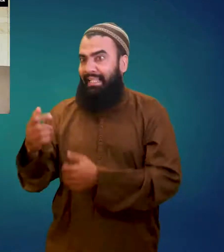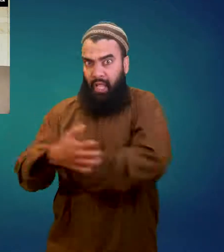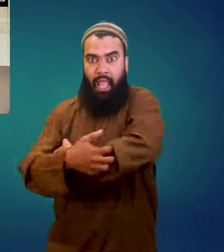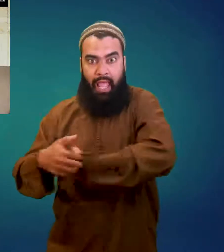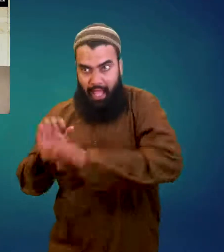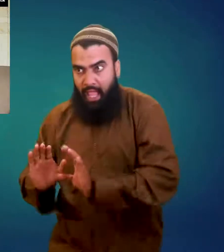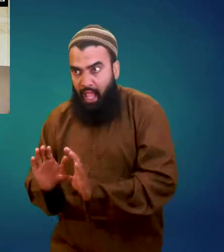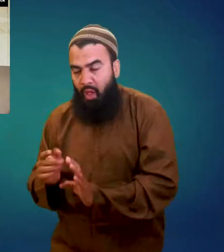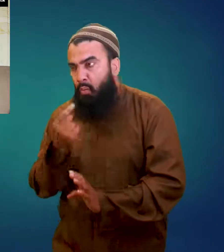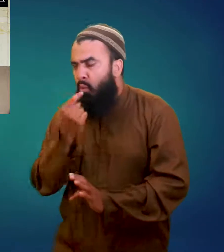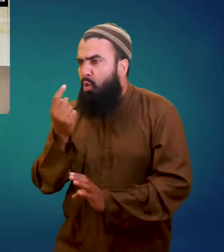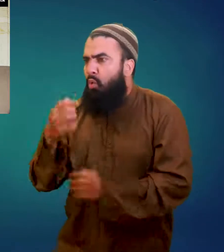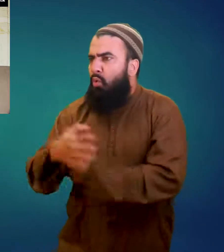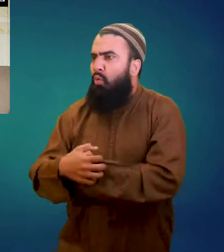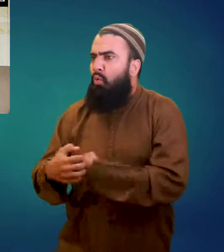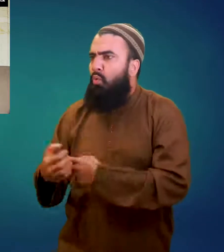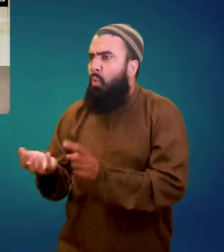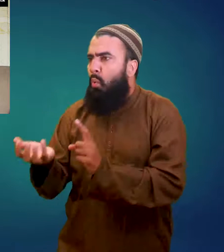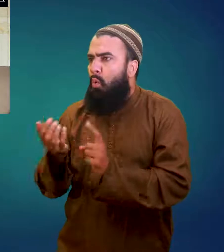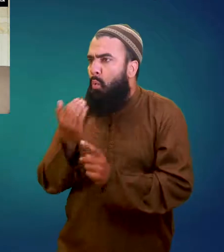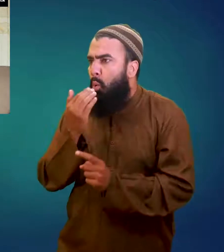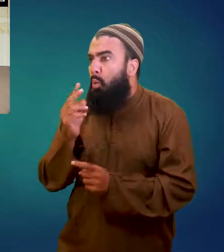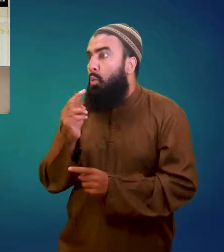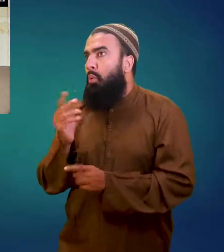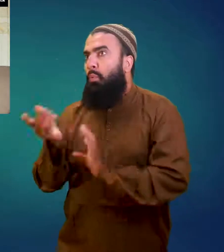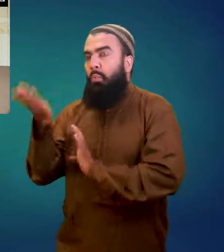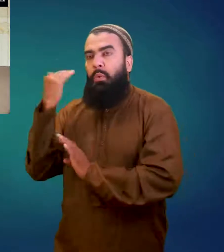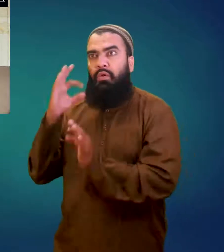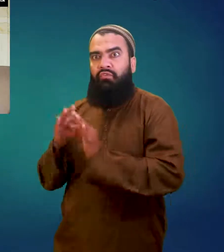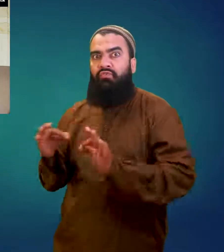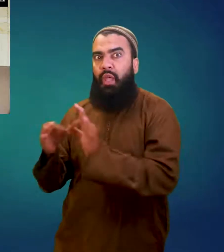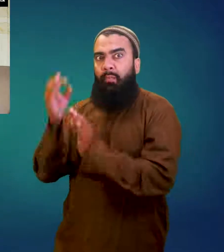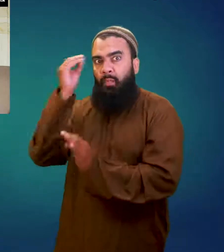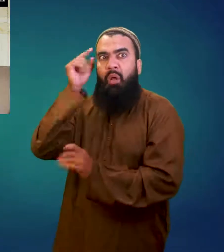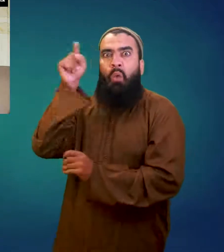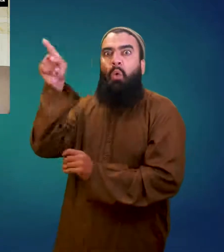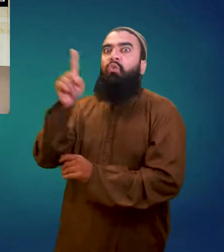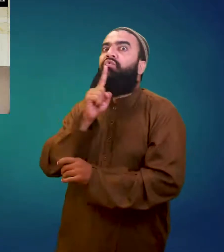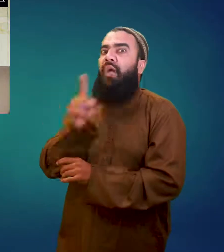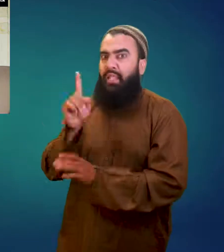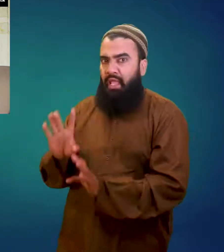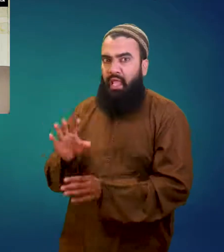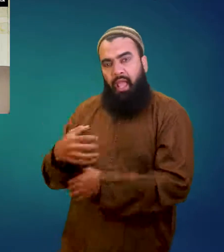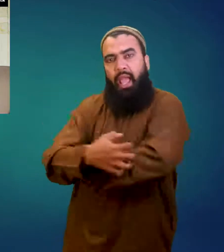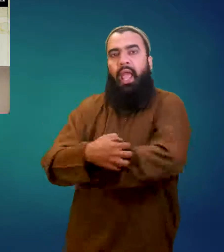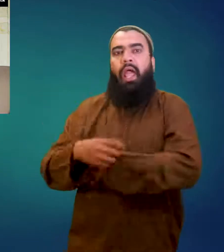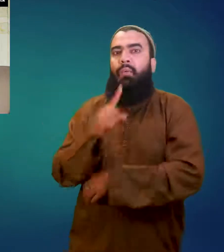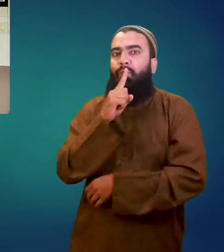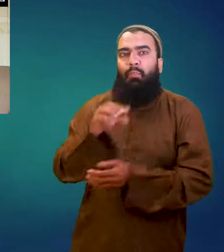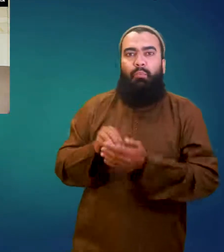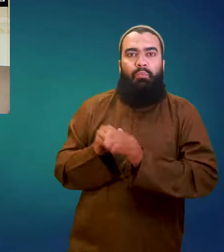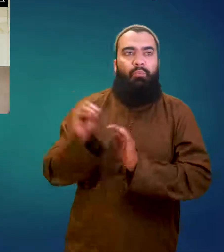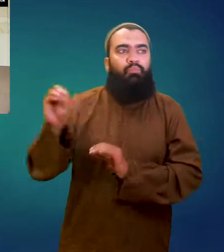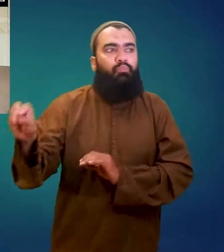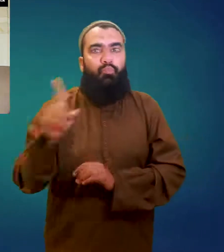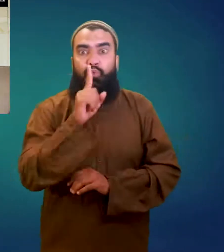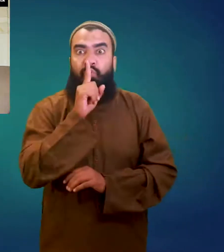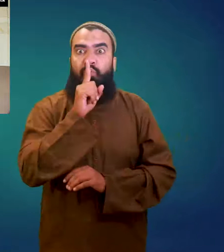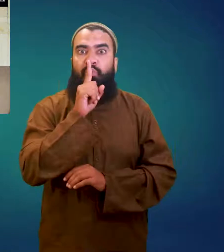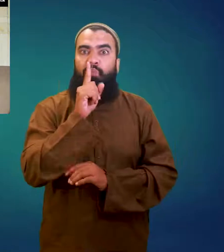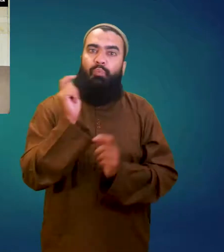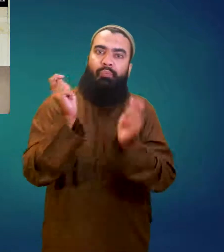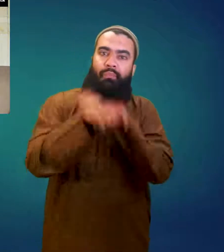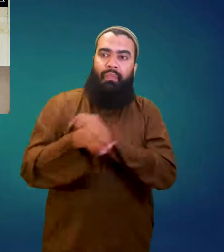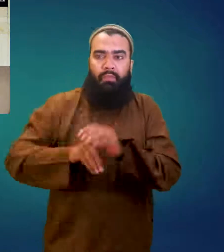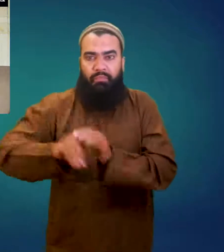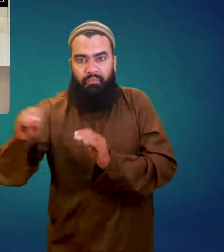ہے۔ اور محروم فرمایا کہ باوجود ضرورت اور حاجت کے اپنی حاجت کسی کے سامنے ظاہر نہ